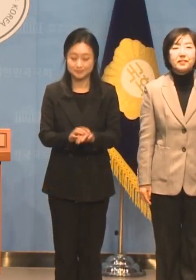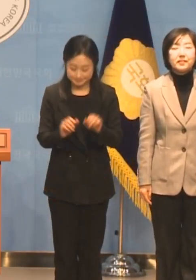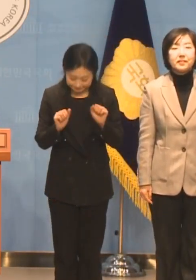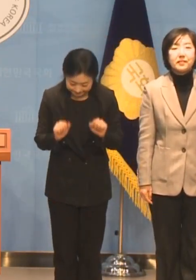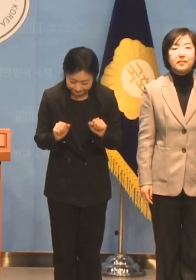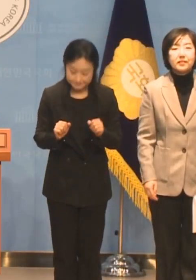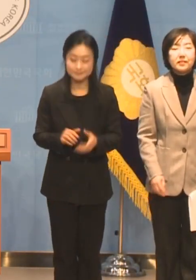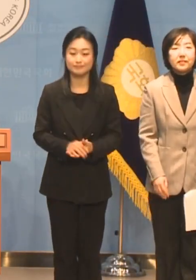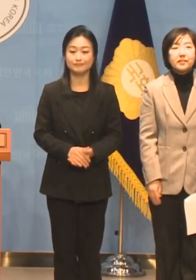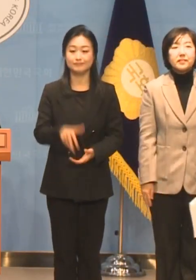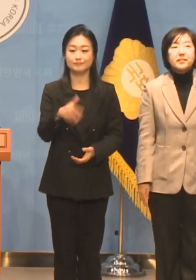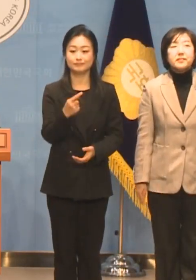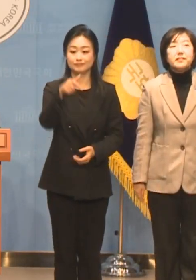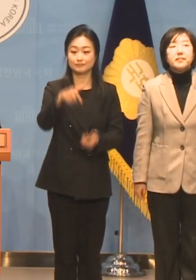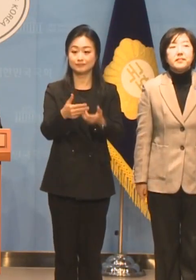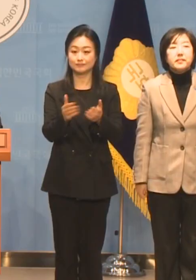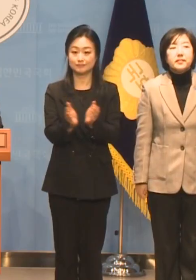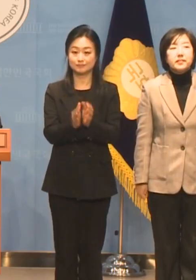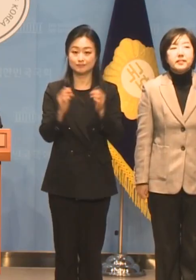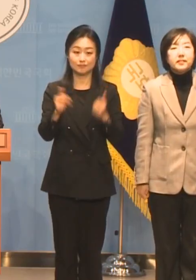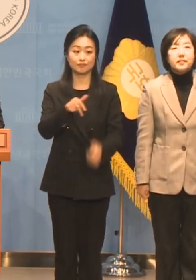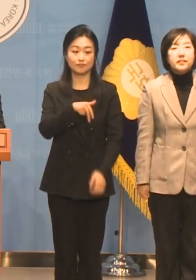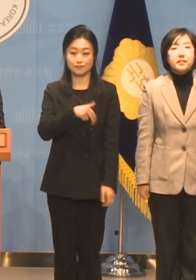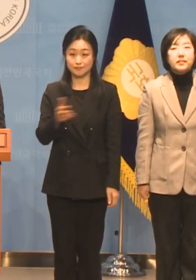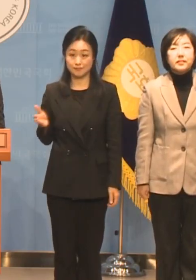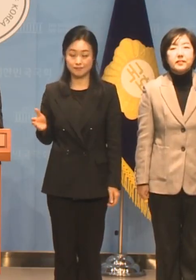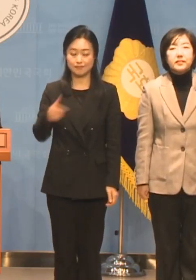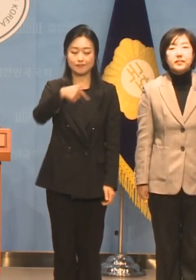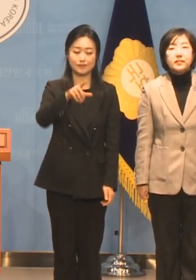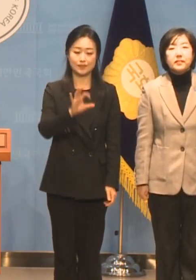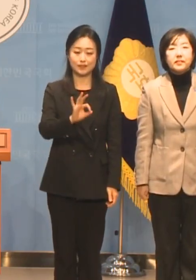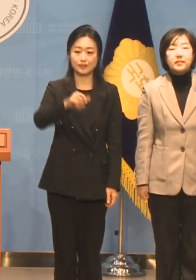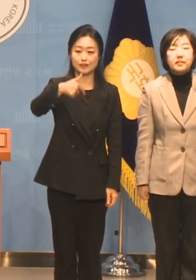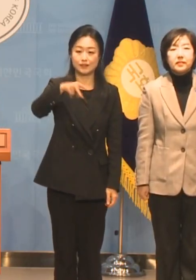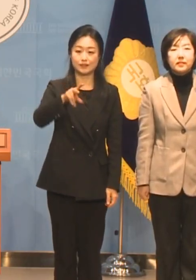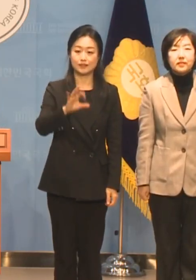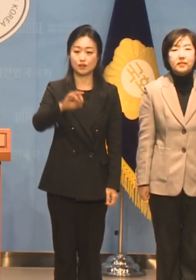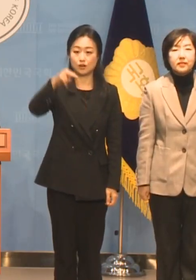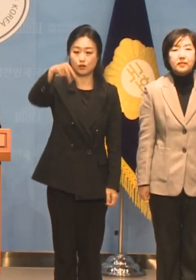안녕하십니까. 조국혁신당 국회의원 강경숙입니다.